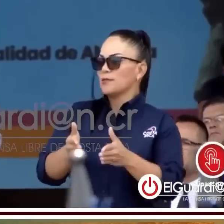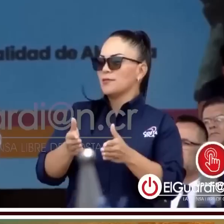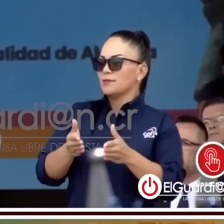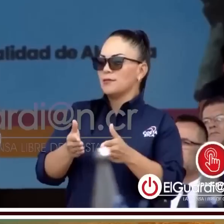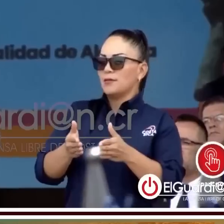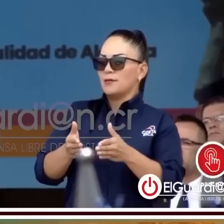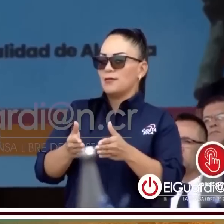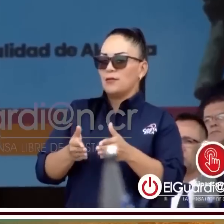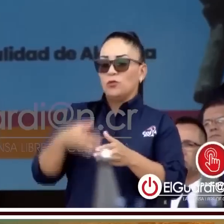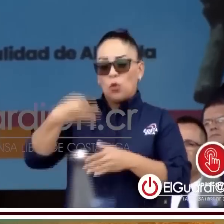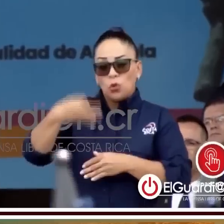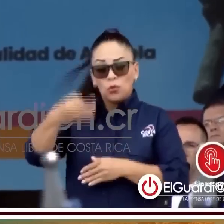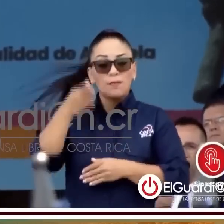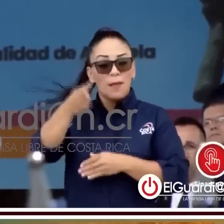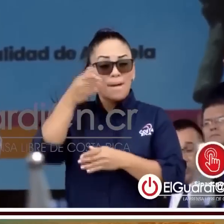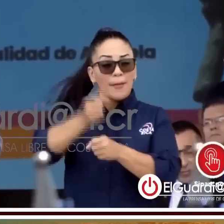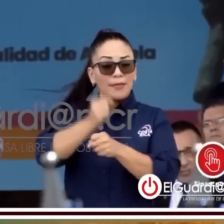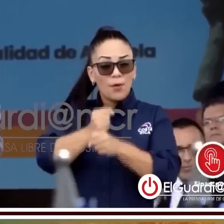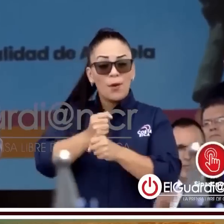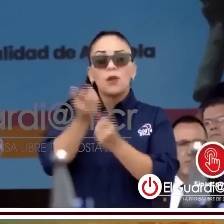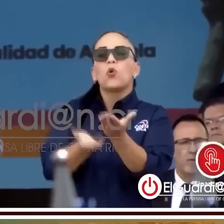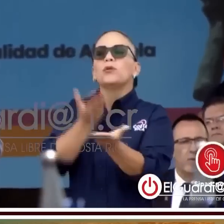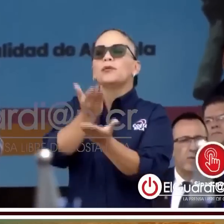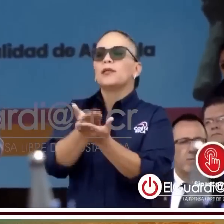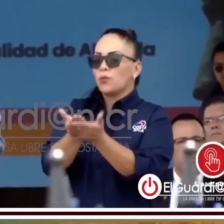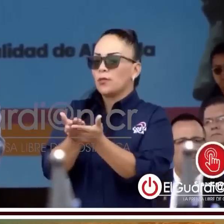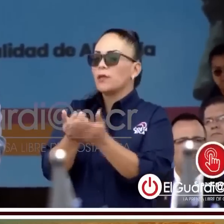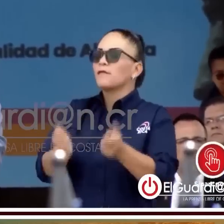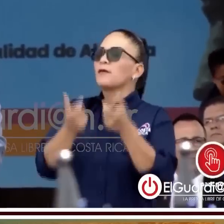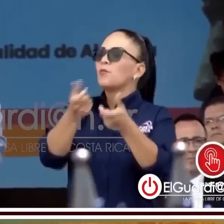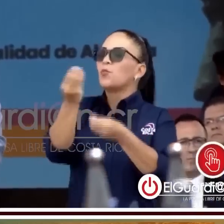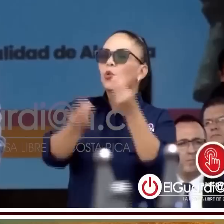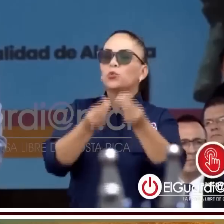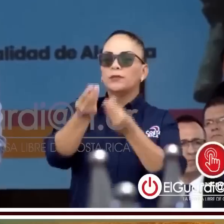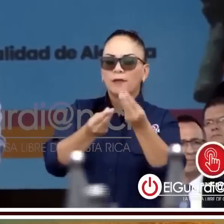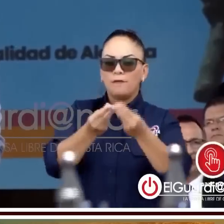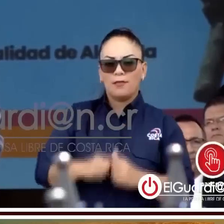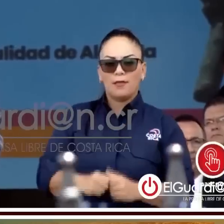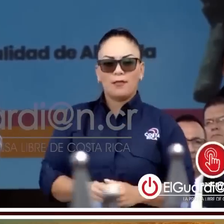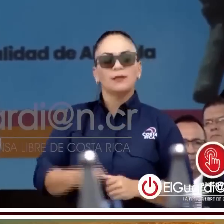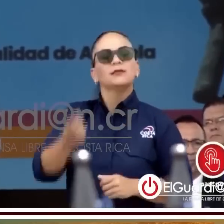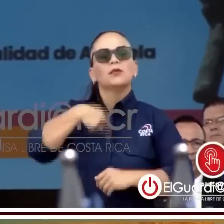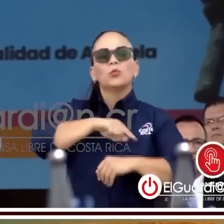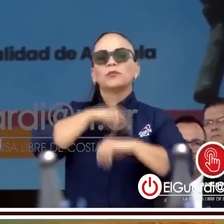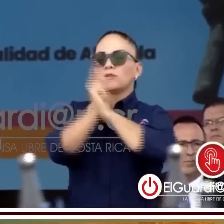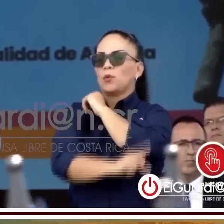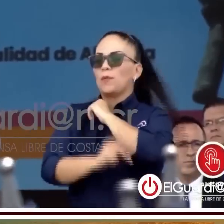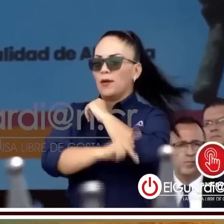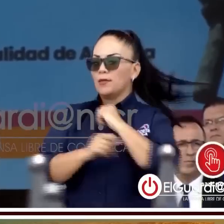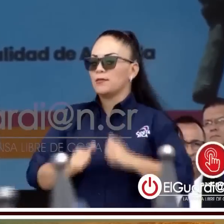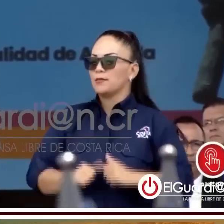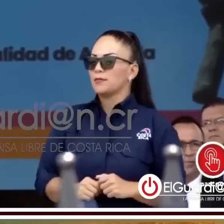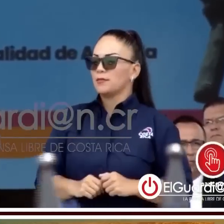jornada contribuyen con la riqueza y productividad de nuestro país.